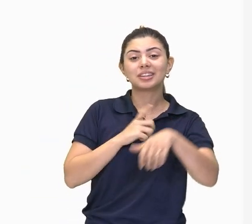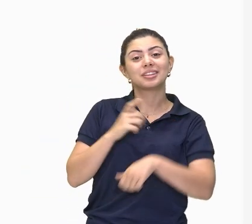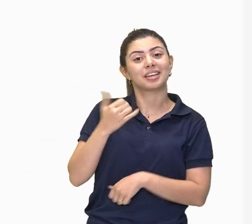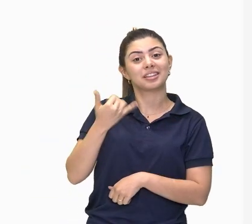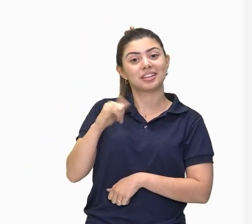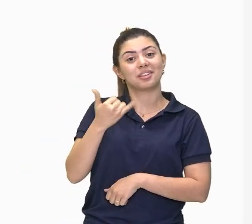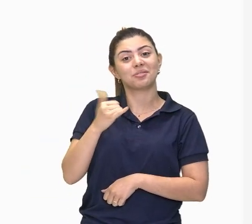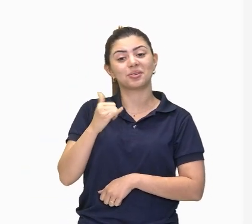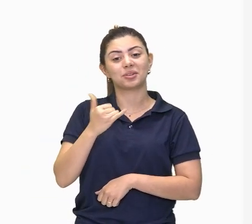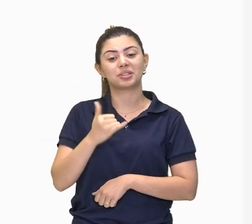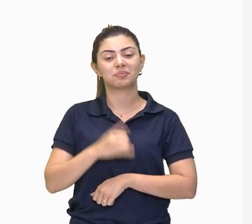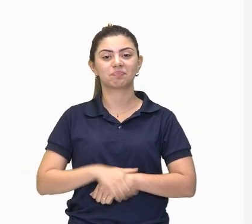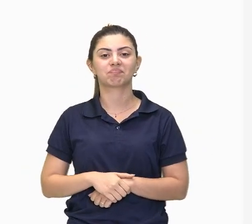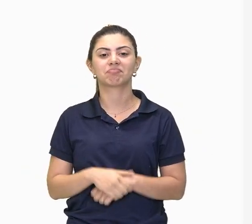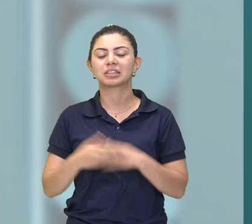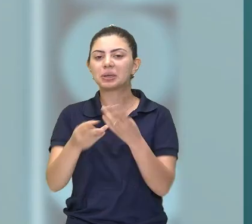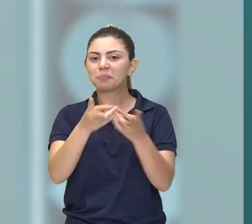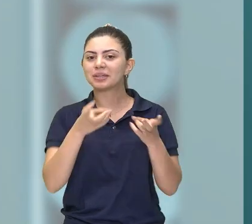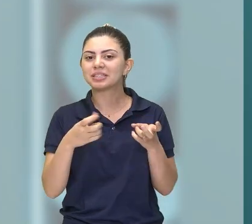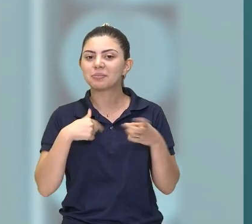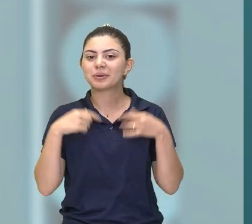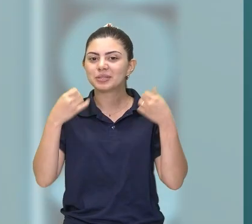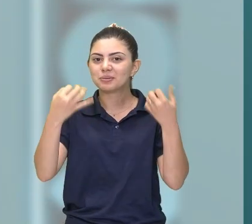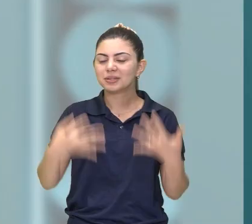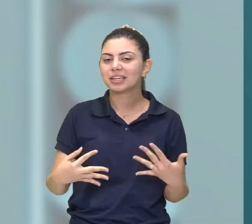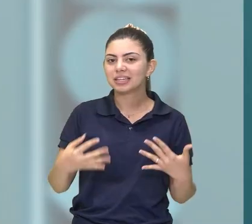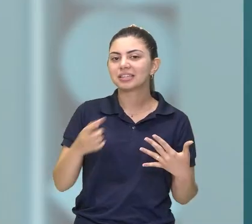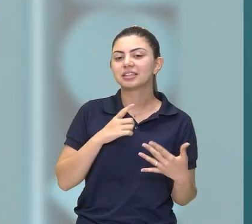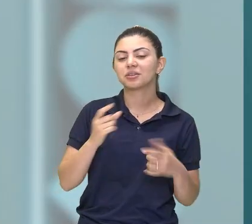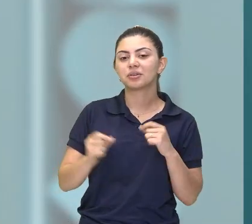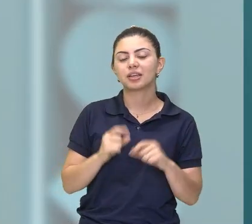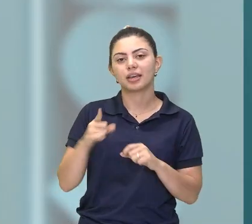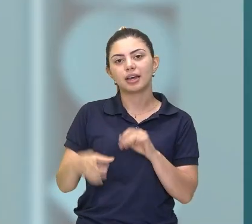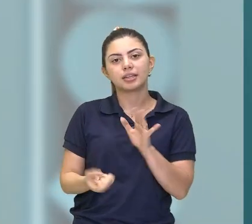Chicago. Então, perceba aí que eu estou falando sobre a chegada do